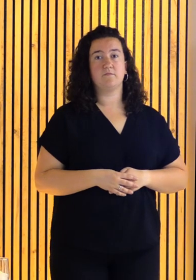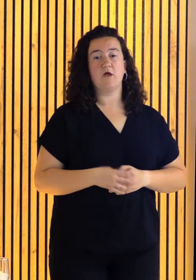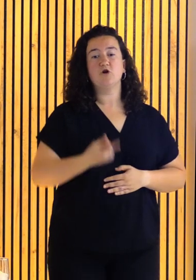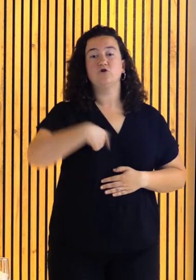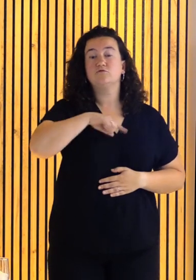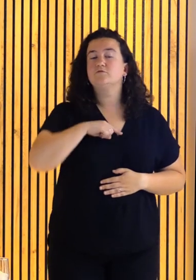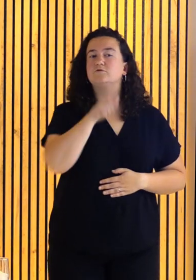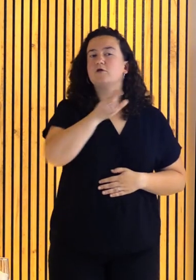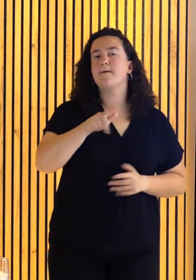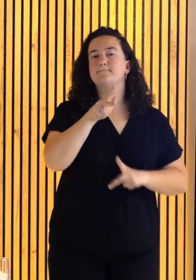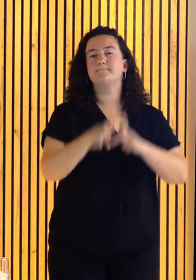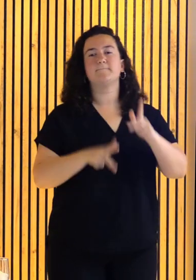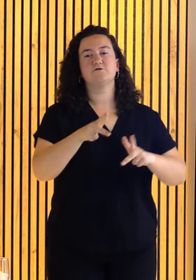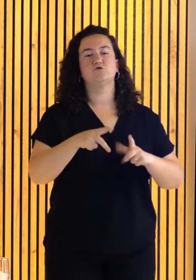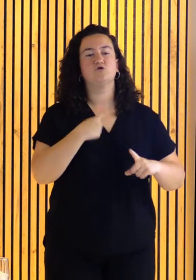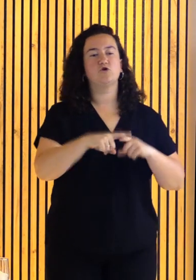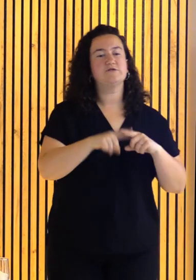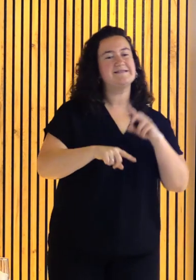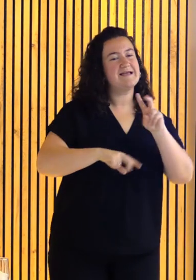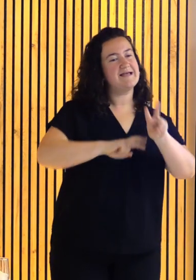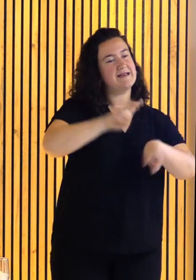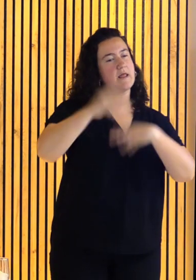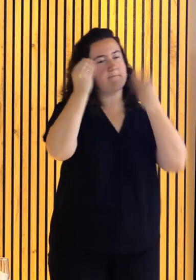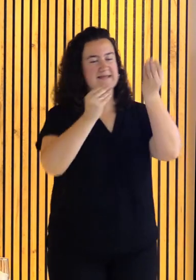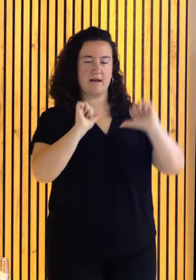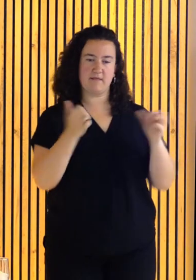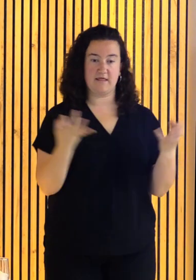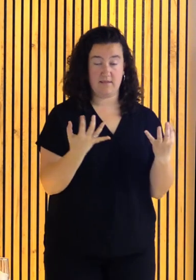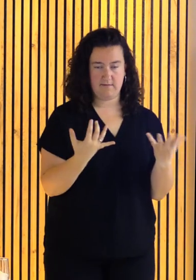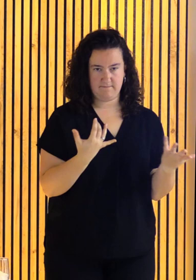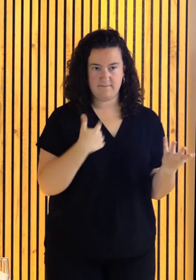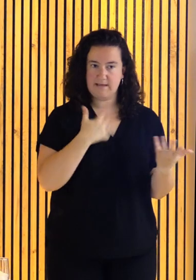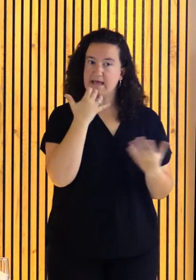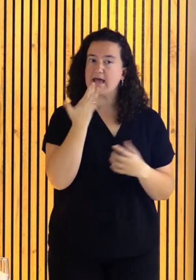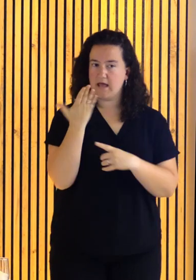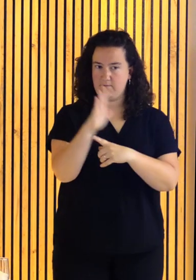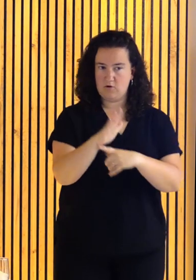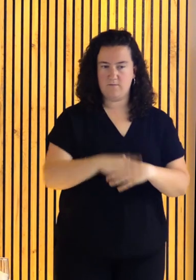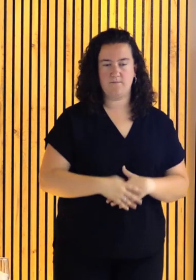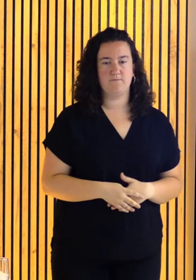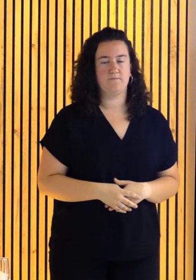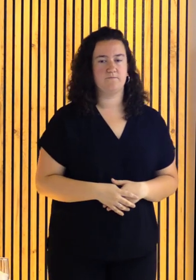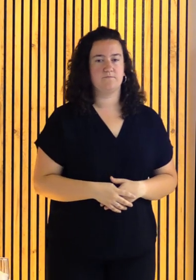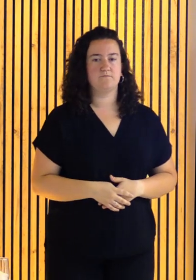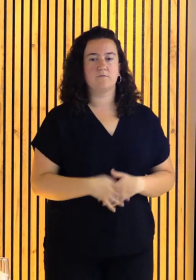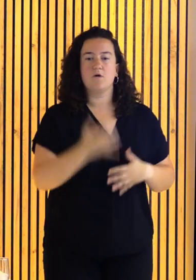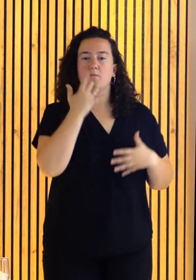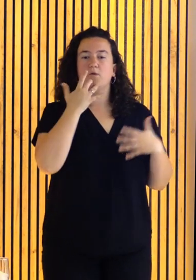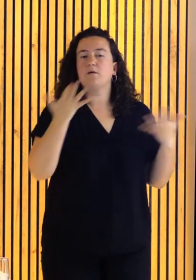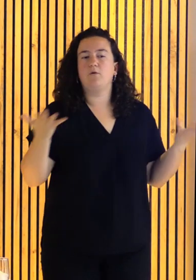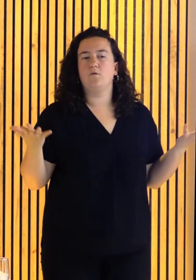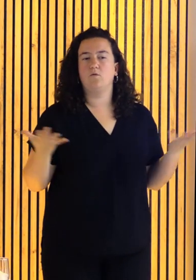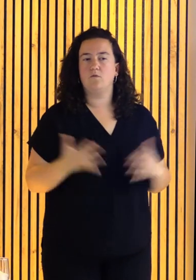berpentsatzen hasi beharko dugula gure zapalketaren inguruan. Eta adibide bat ipiniko dizuet. Nori ez aio gertatu bilera